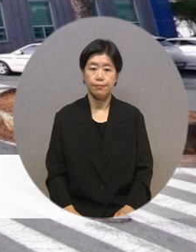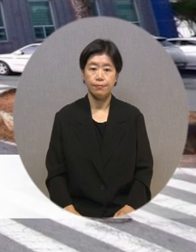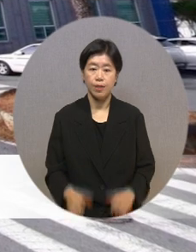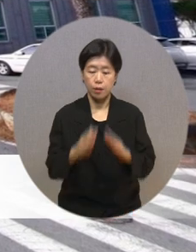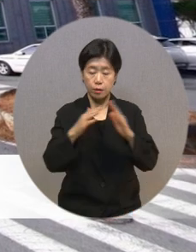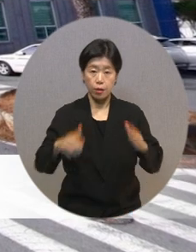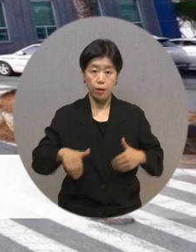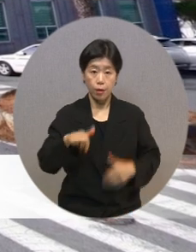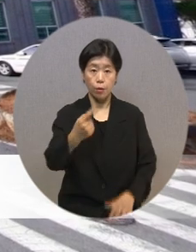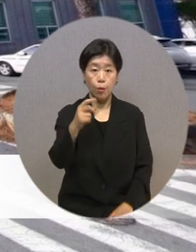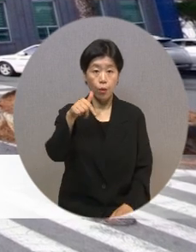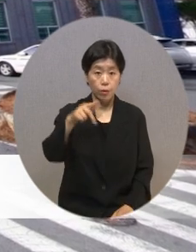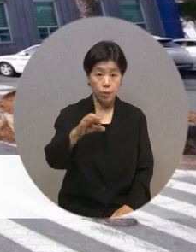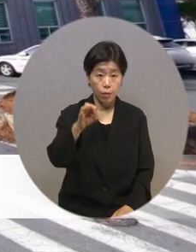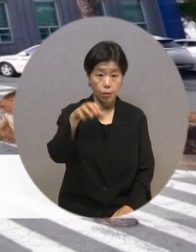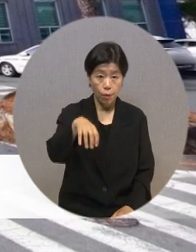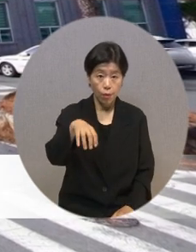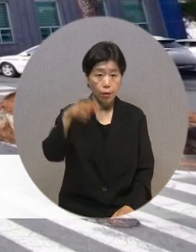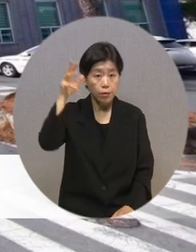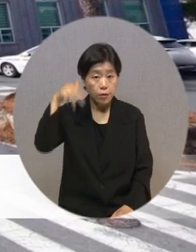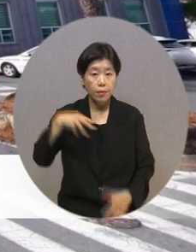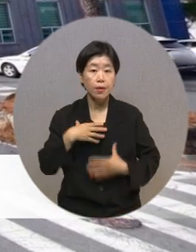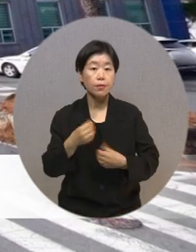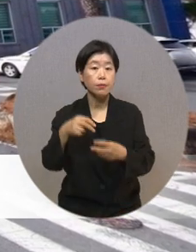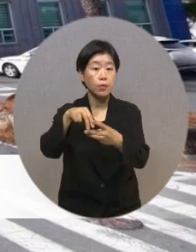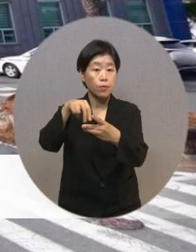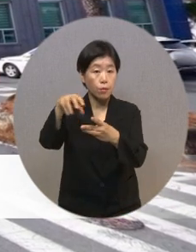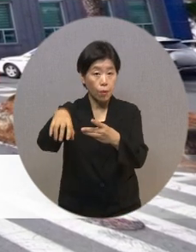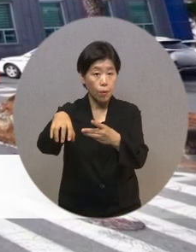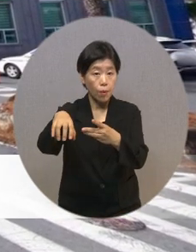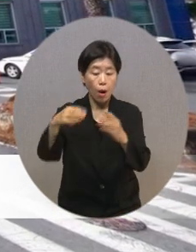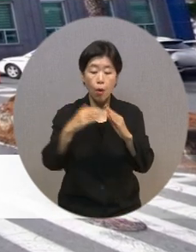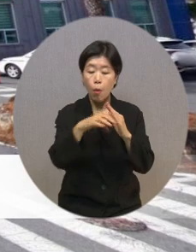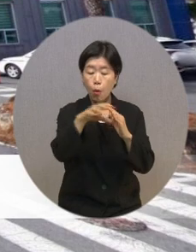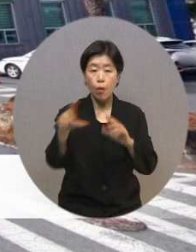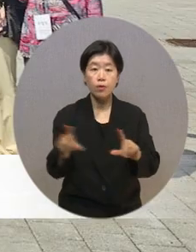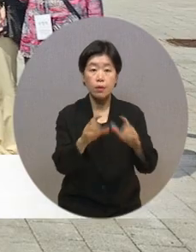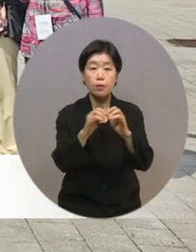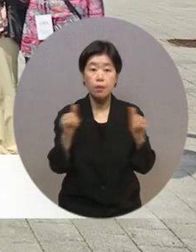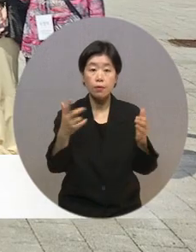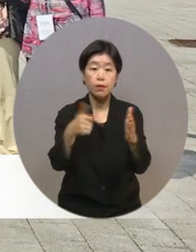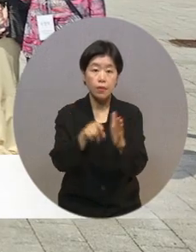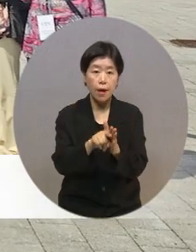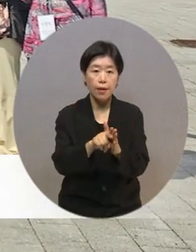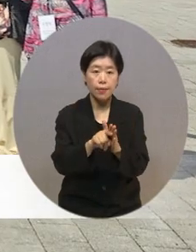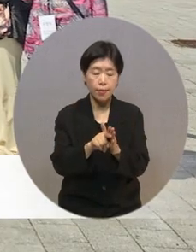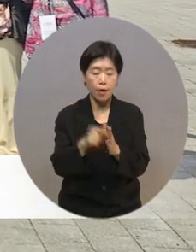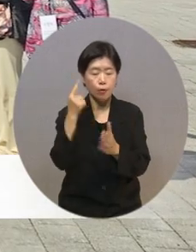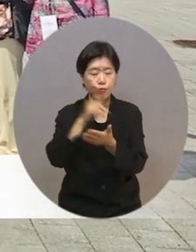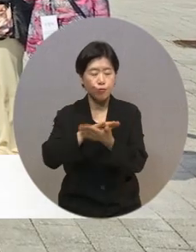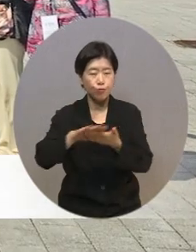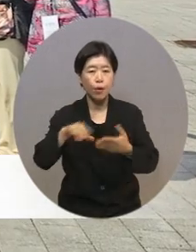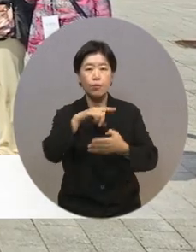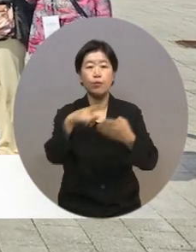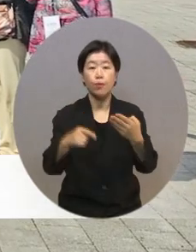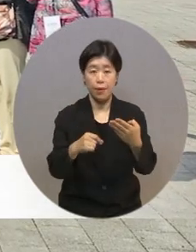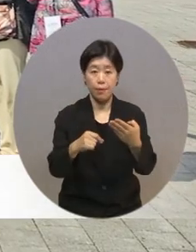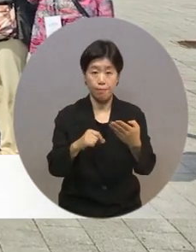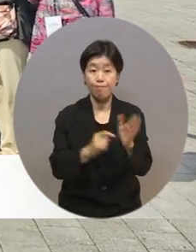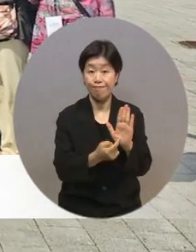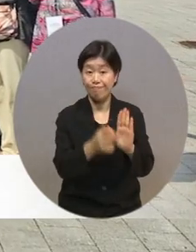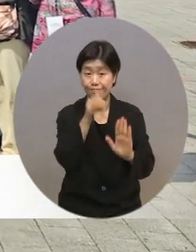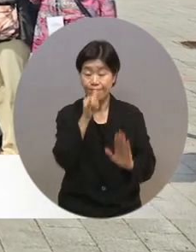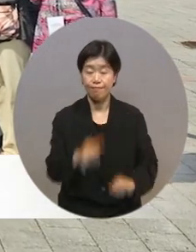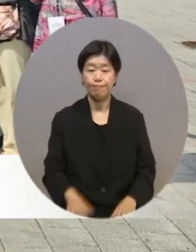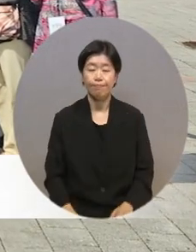전남 곡성군 치매안심센터가 주민들을 위한 힐링 프로그램 실버 오감 만족 나들이를